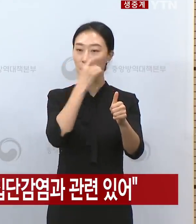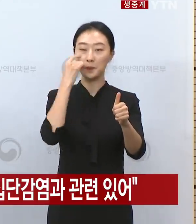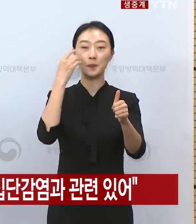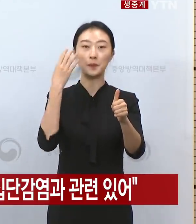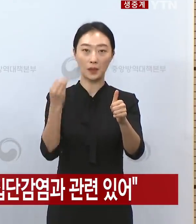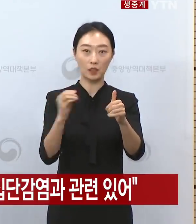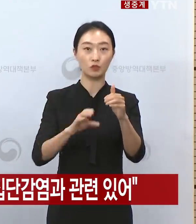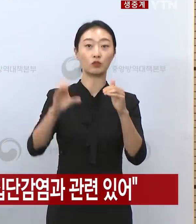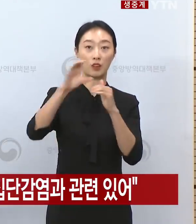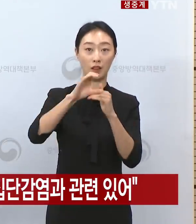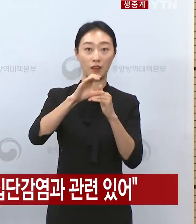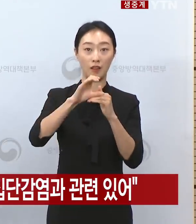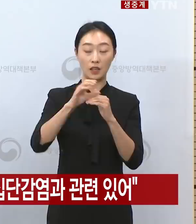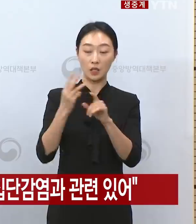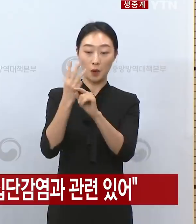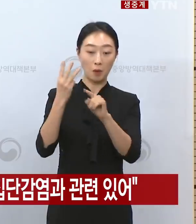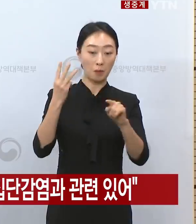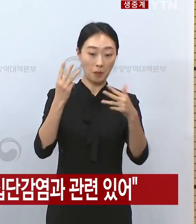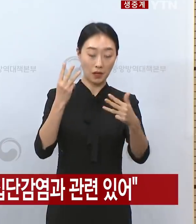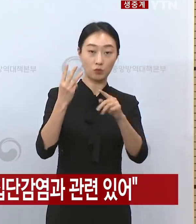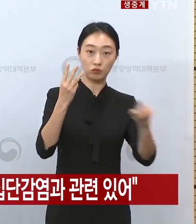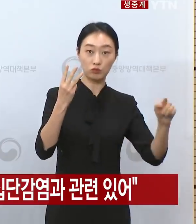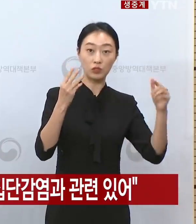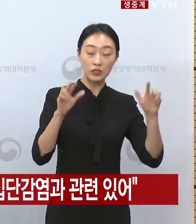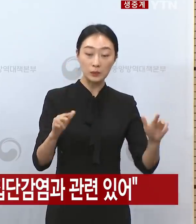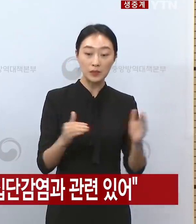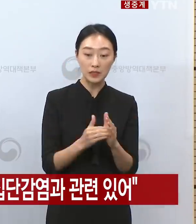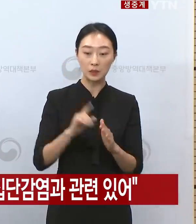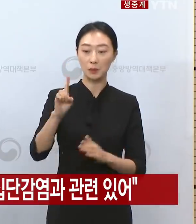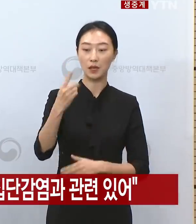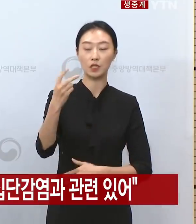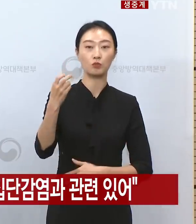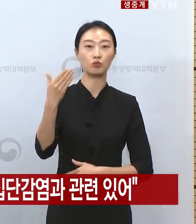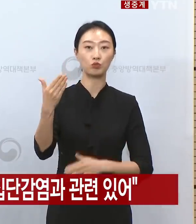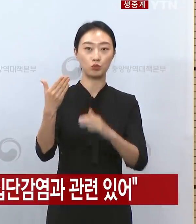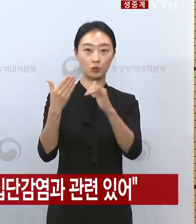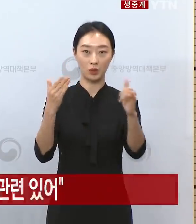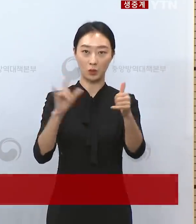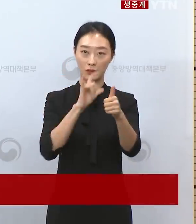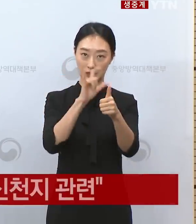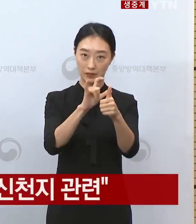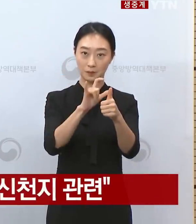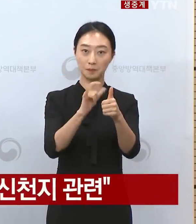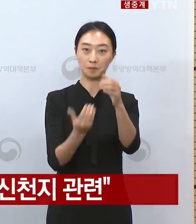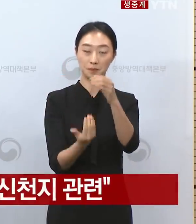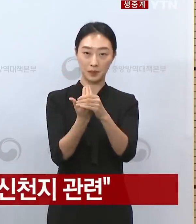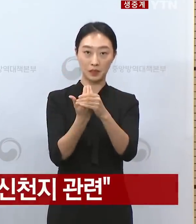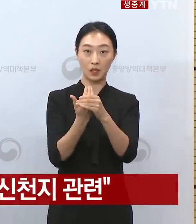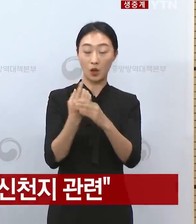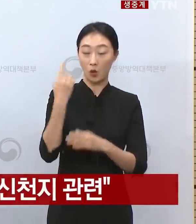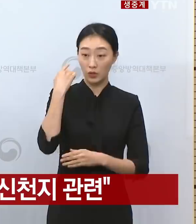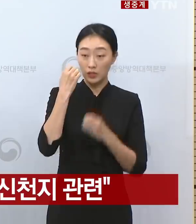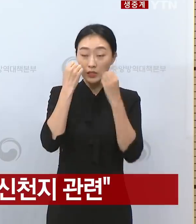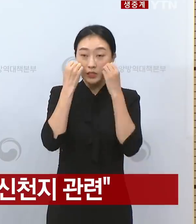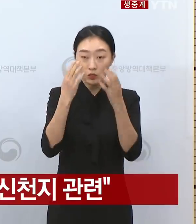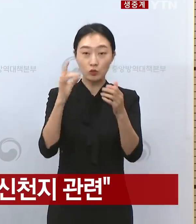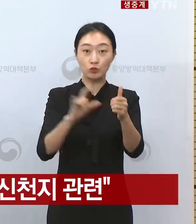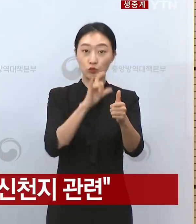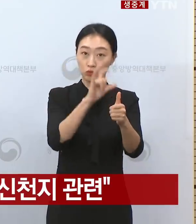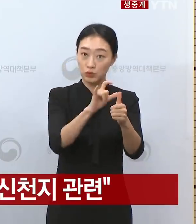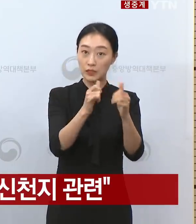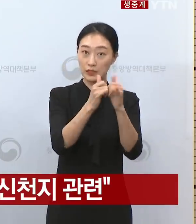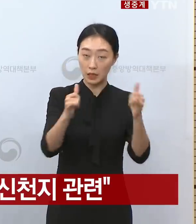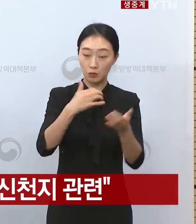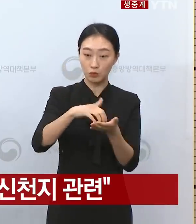확진되어 3월 8일부터 현재까지 129명의 확진 환자가 확인되었습니다. 어제 신규로